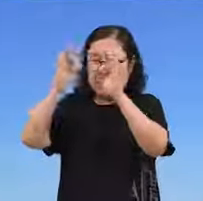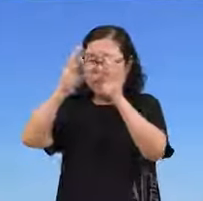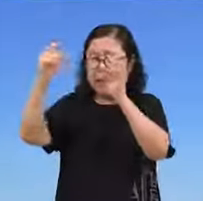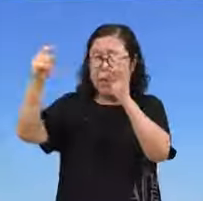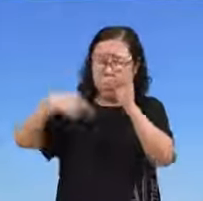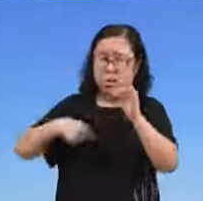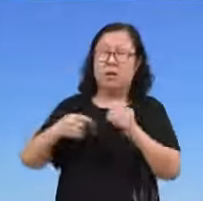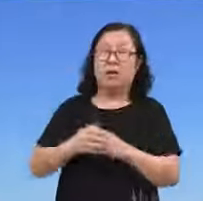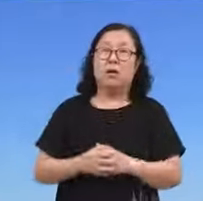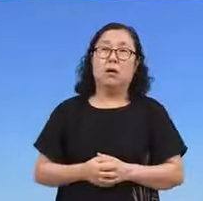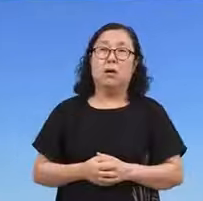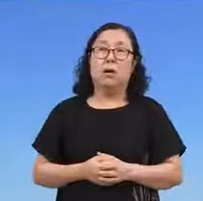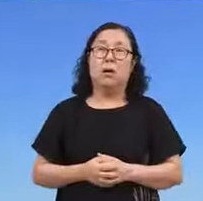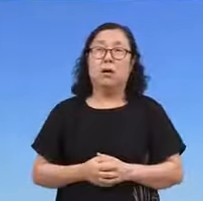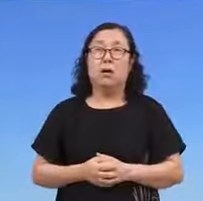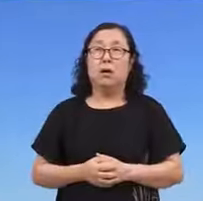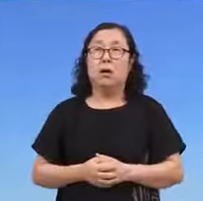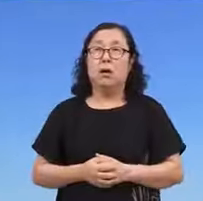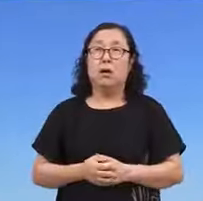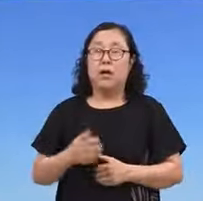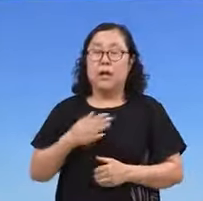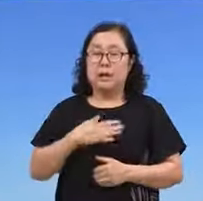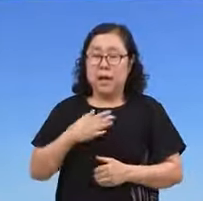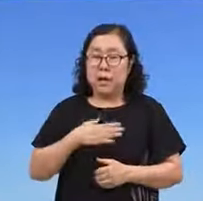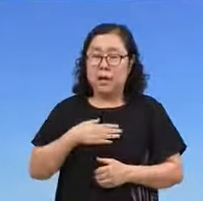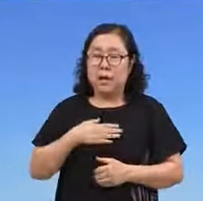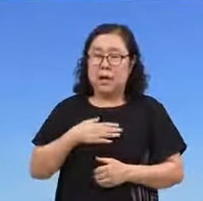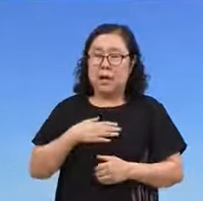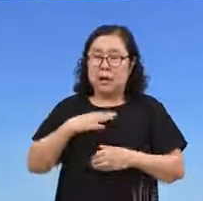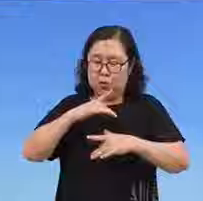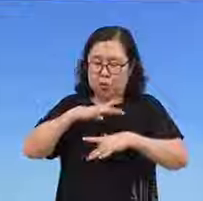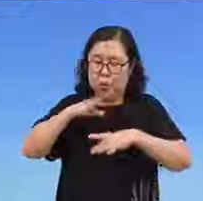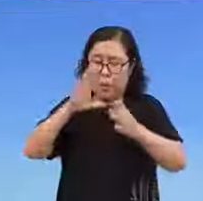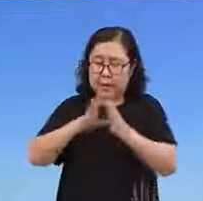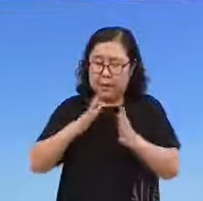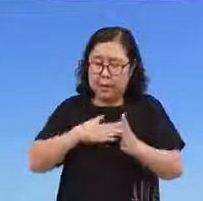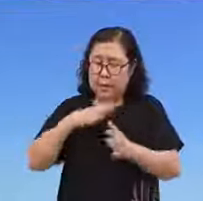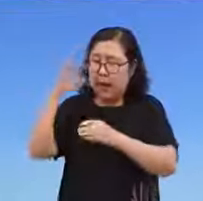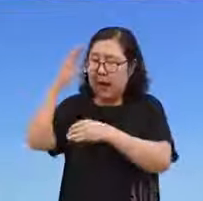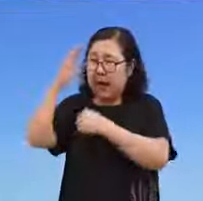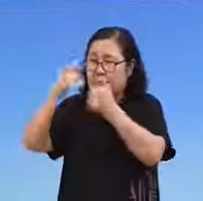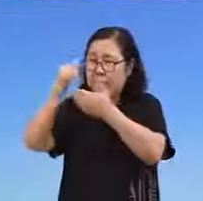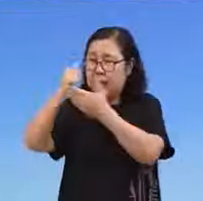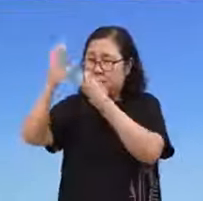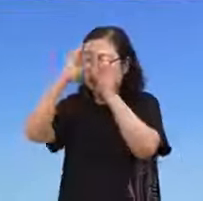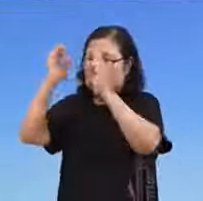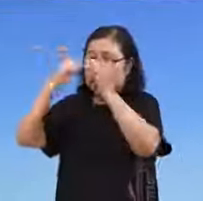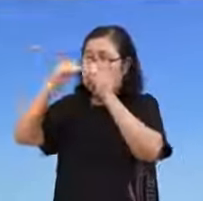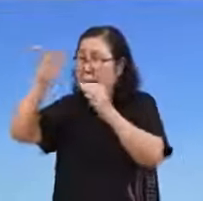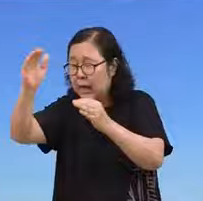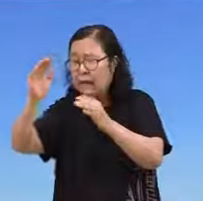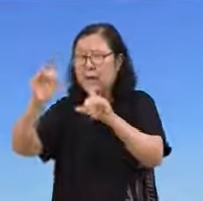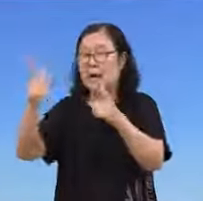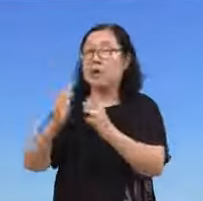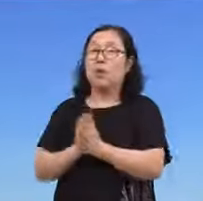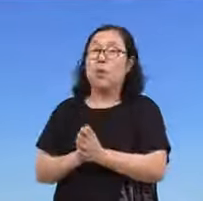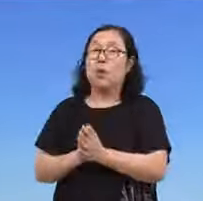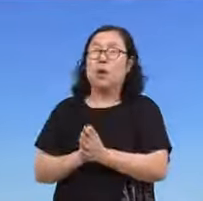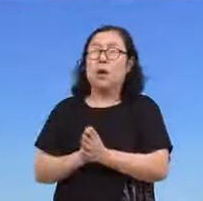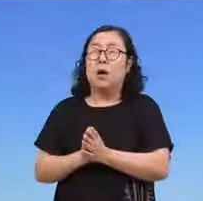찾아주시는 거예요. 우리가 두려워할 때 하나님이 우리를 찾아주시는 겁니다. 그래서 오늘 설교 제목을요, 두려울